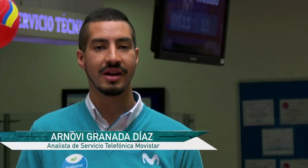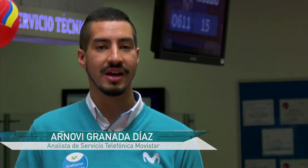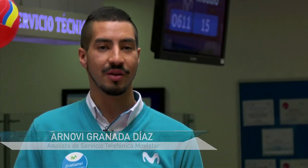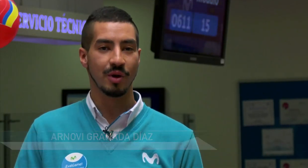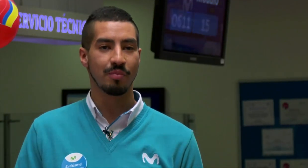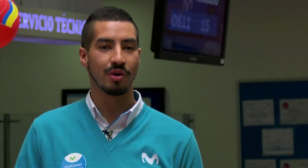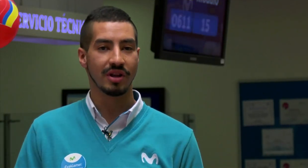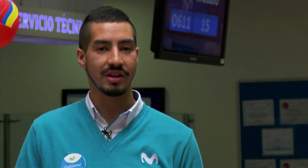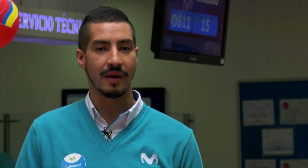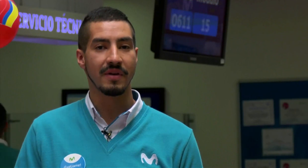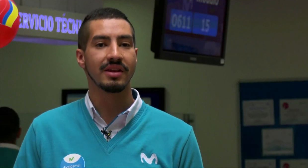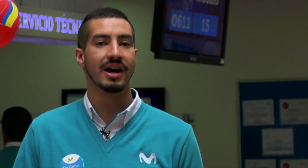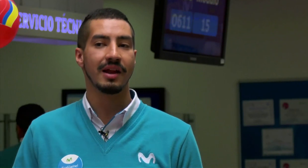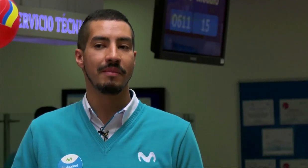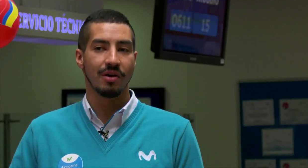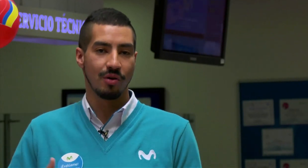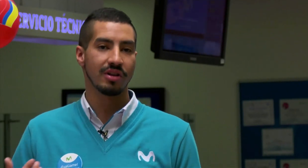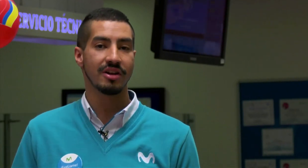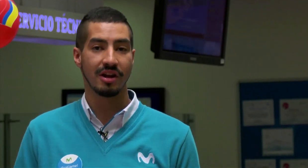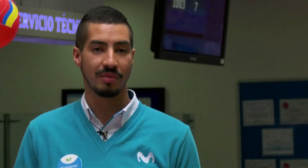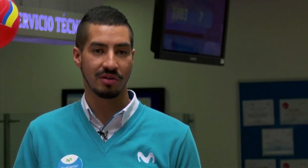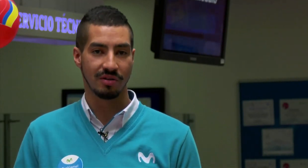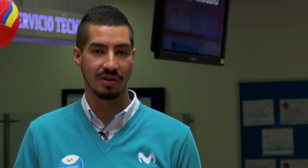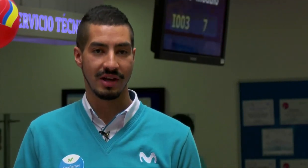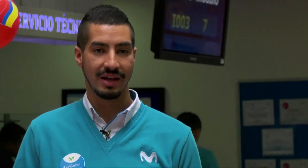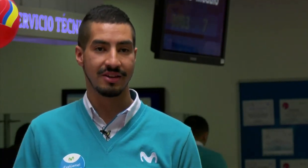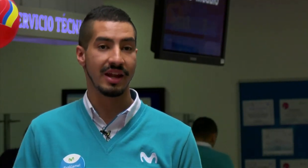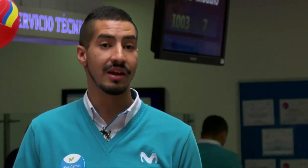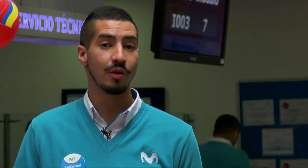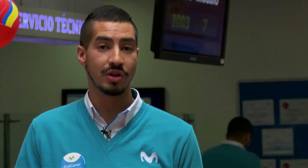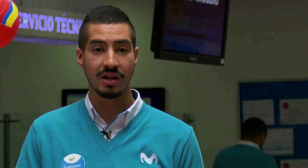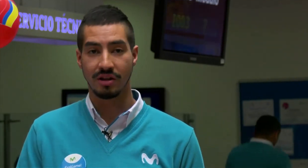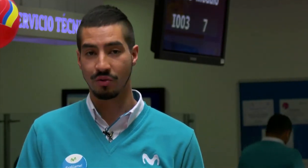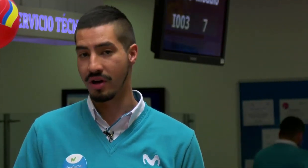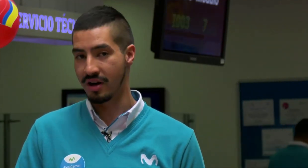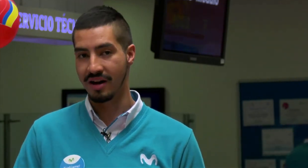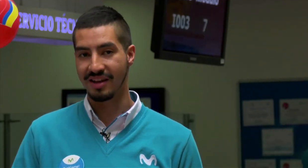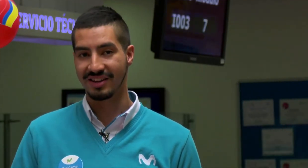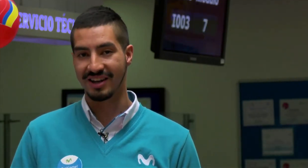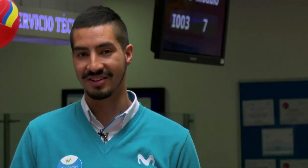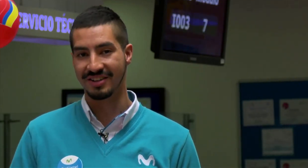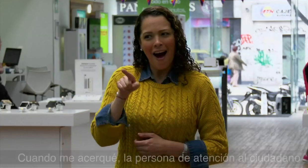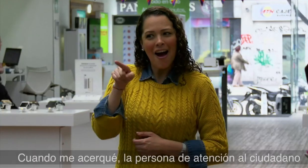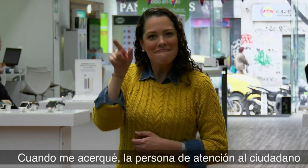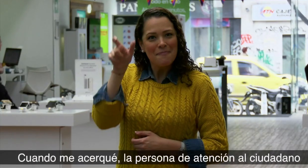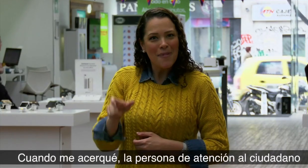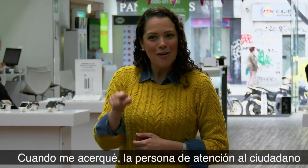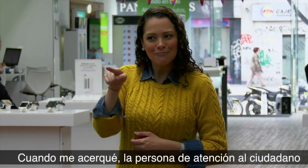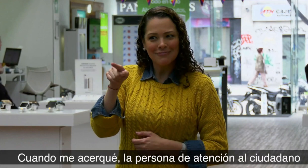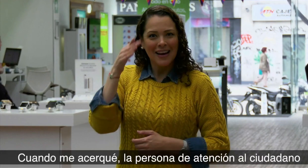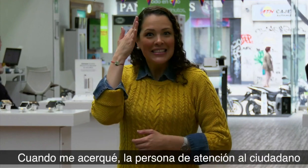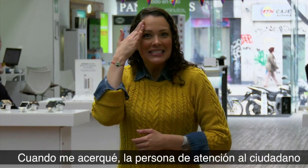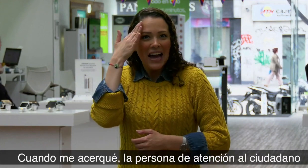es muy importante brindar el mejor del servicio y ser incluyentes, no dejar a nadie atrás. Cuando me acerqué, la